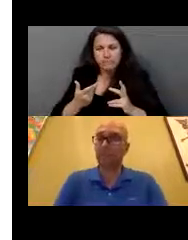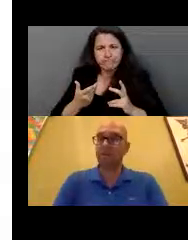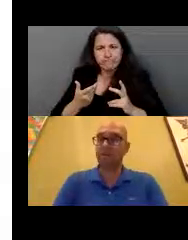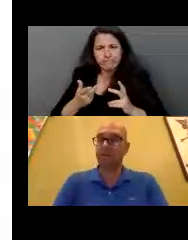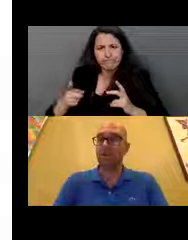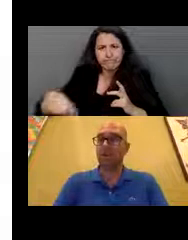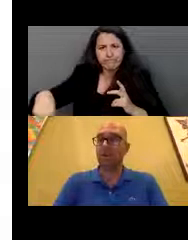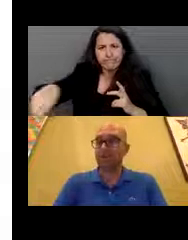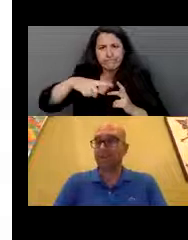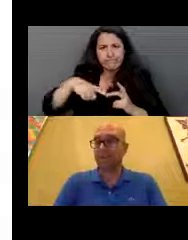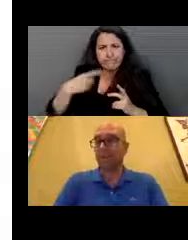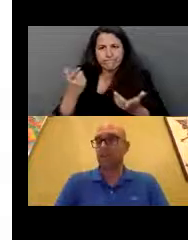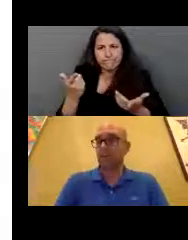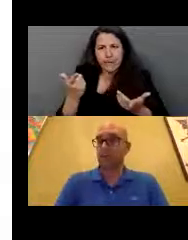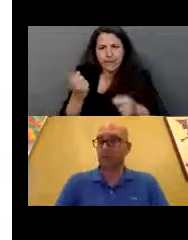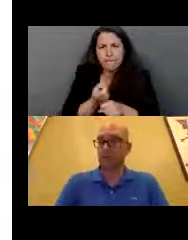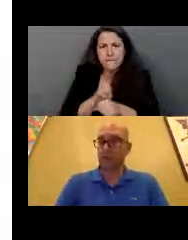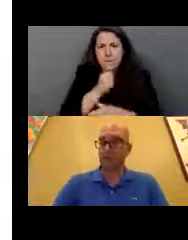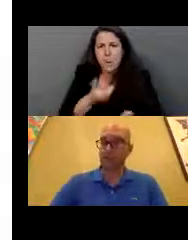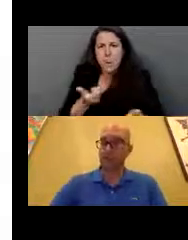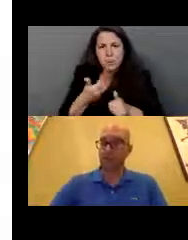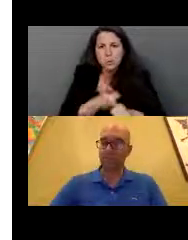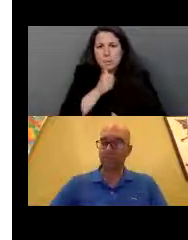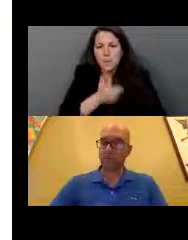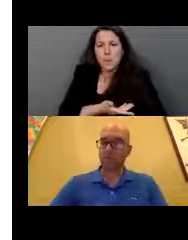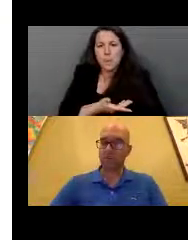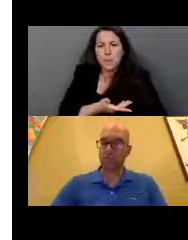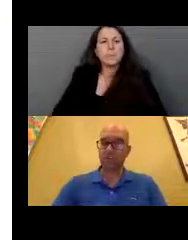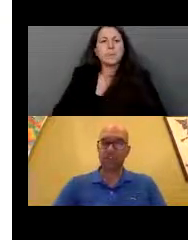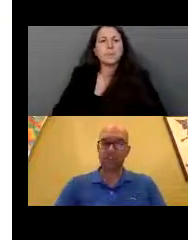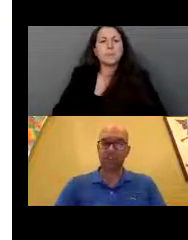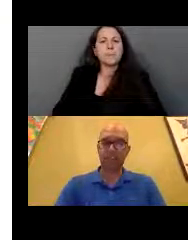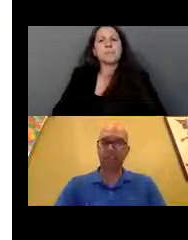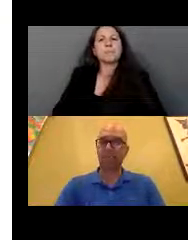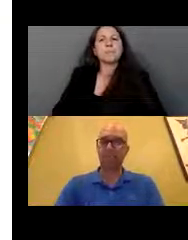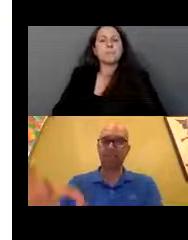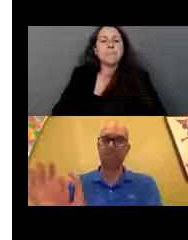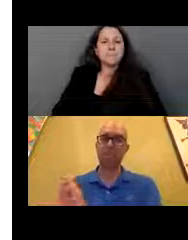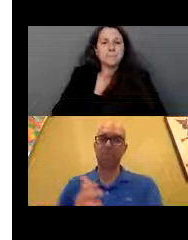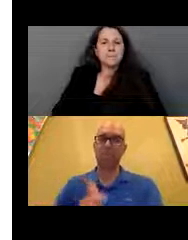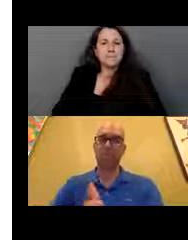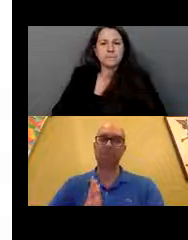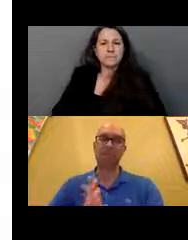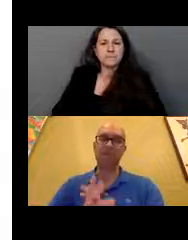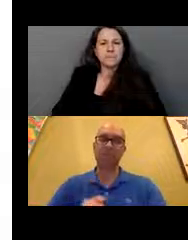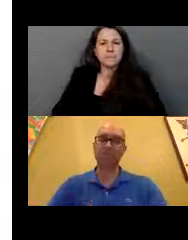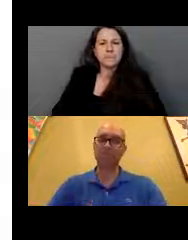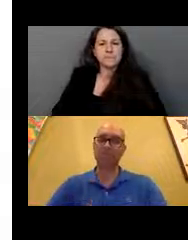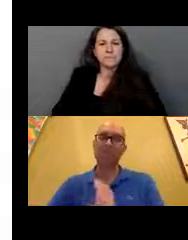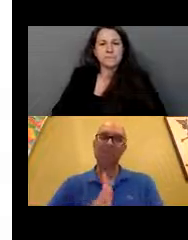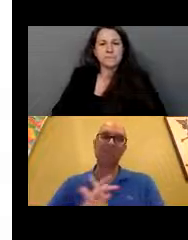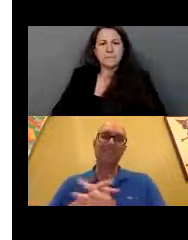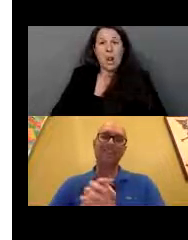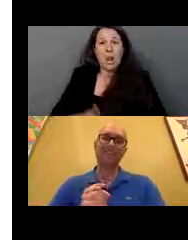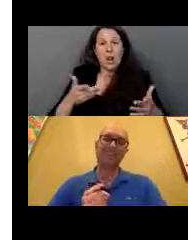obligations dans ce contexte-là. Donc, je vais juste expliquer. J'avais promis de ne pas mettre de mots, là. Donc,